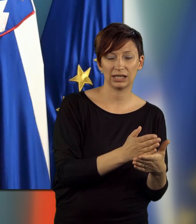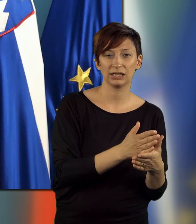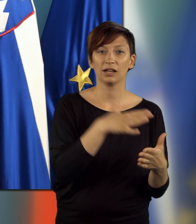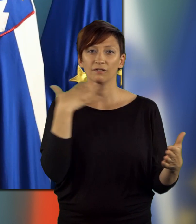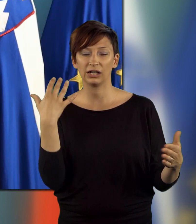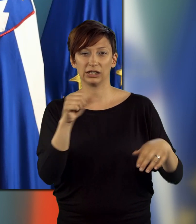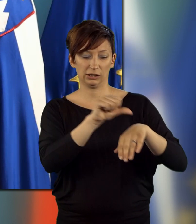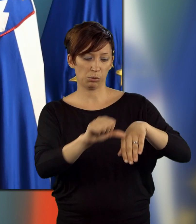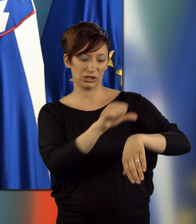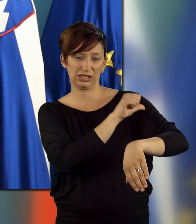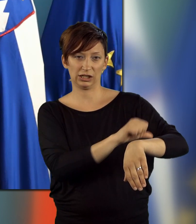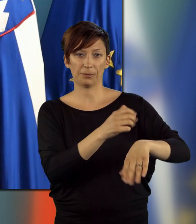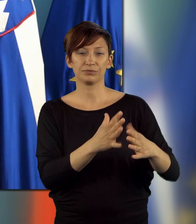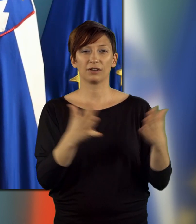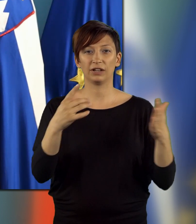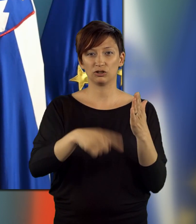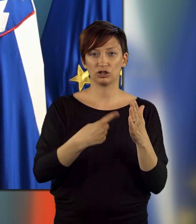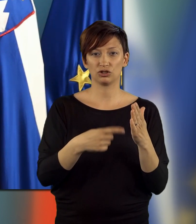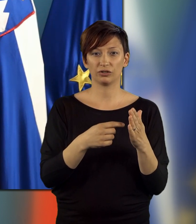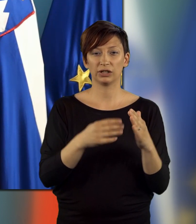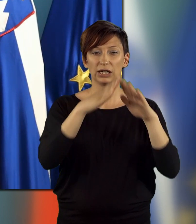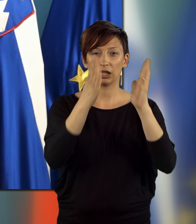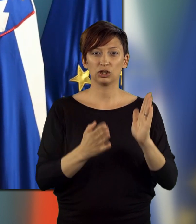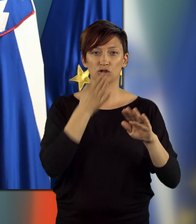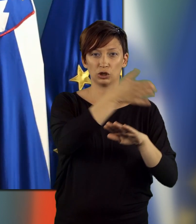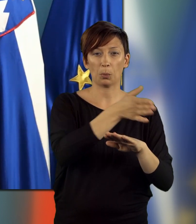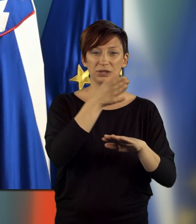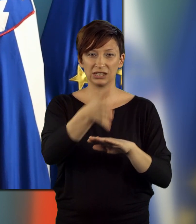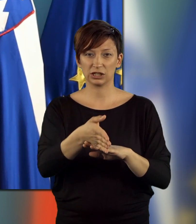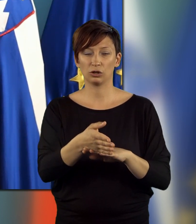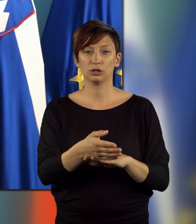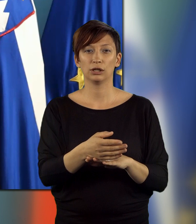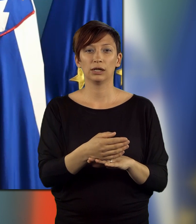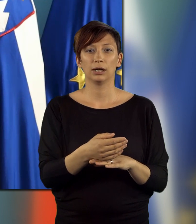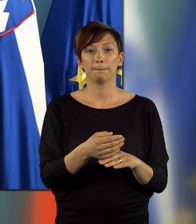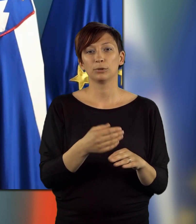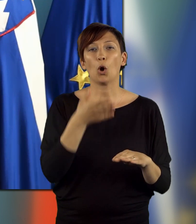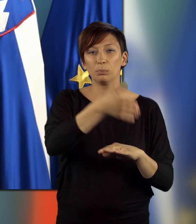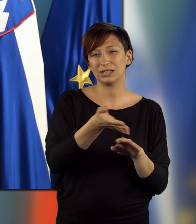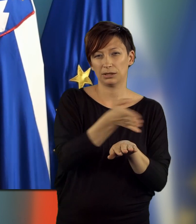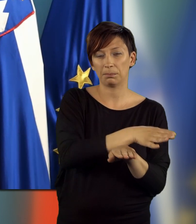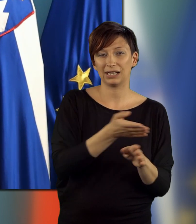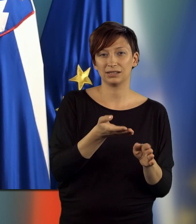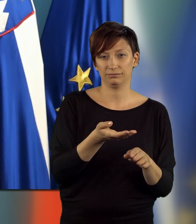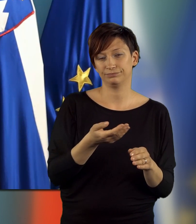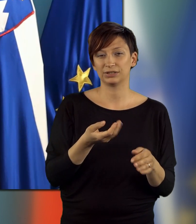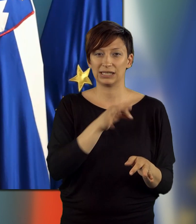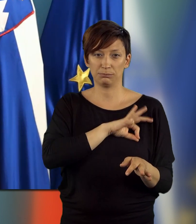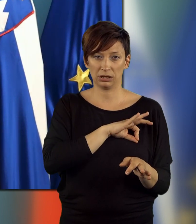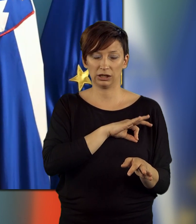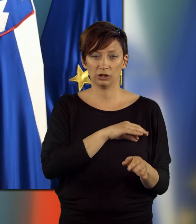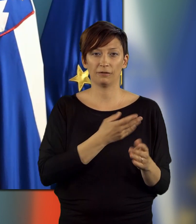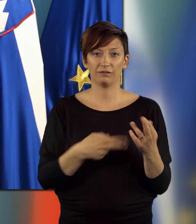velikih posegov, večje število hišnih obiskov, paliativnih obiskov,